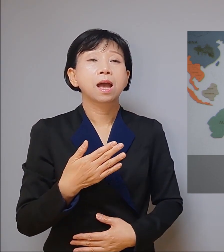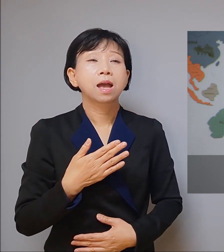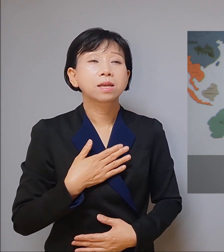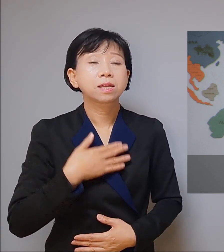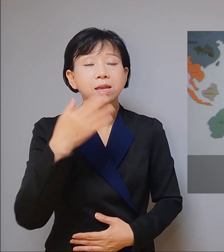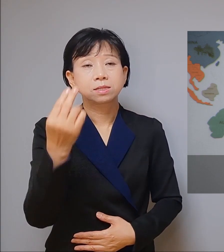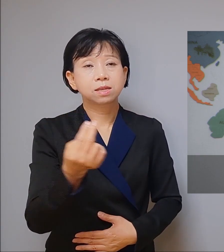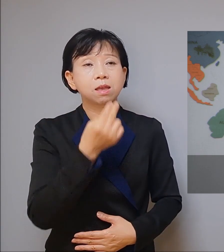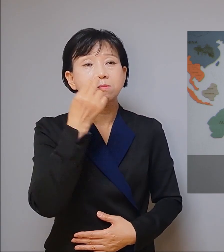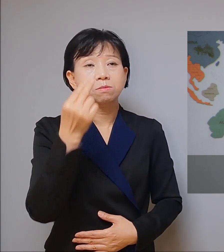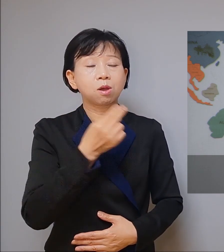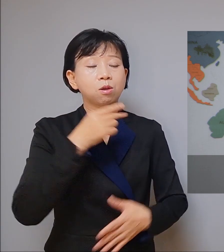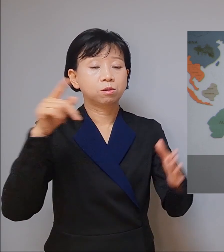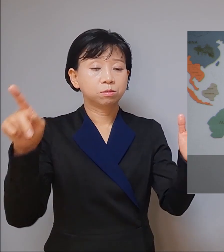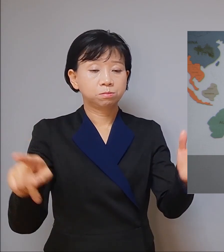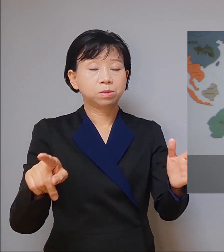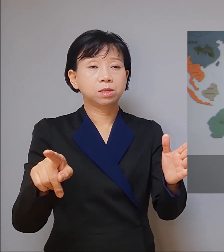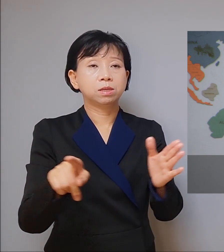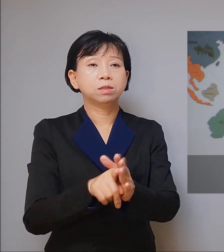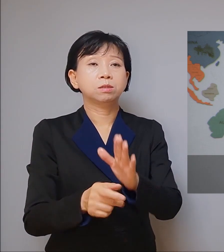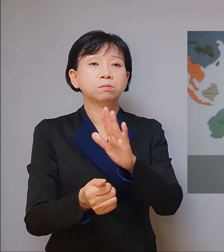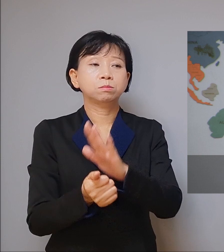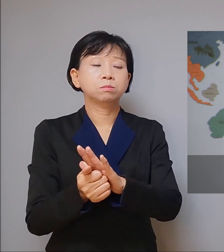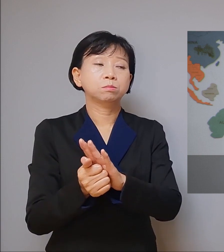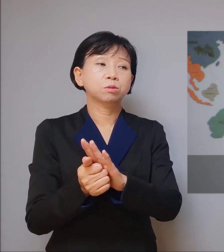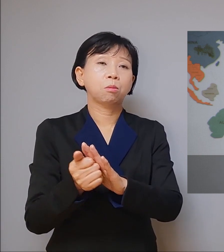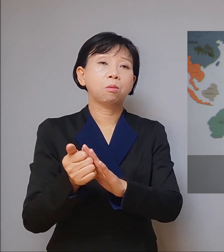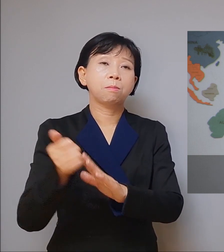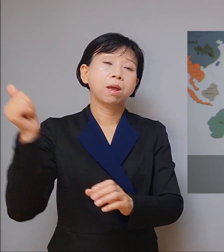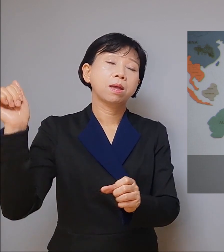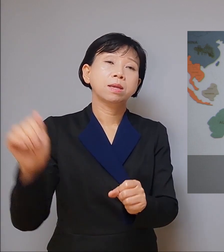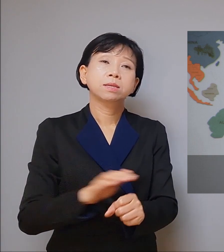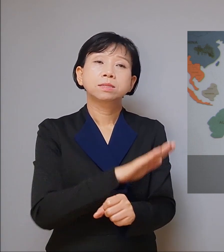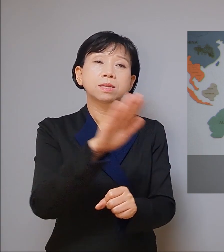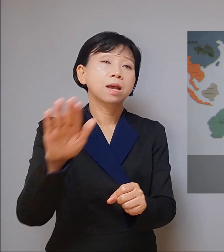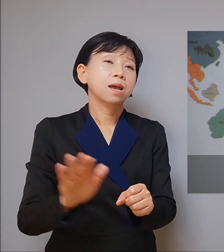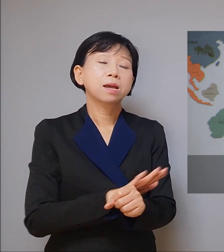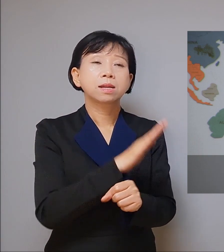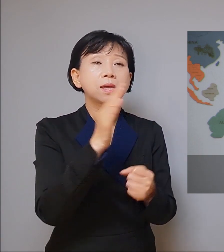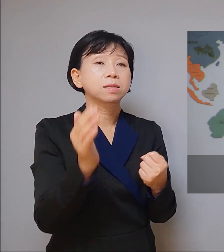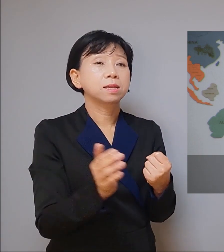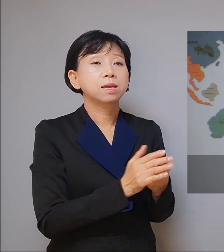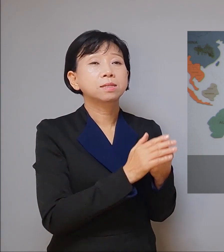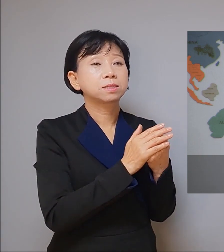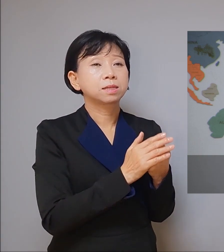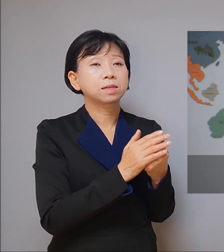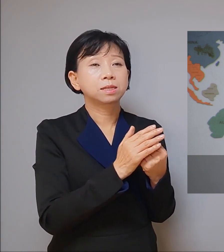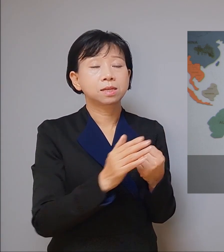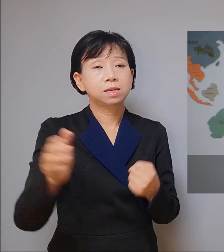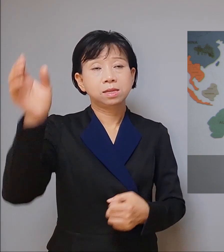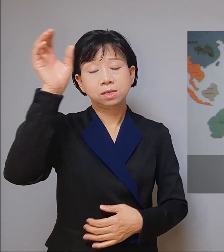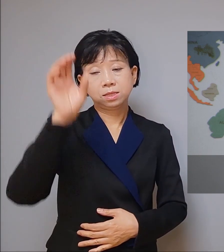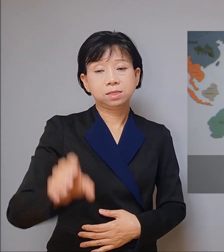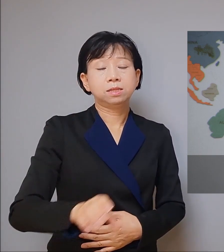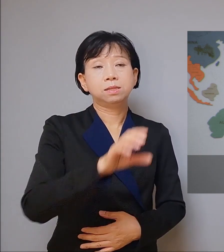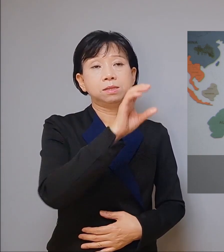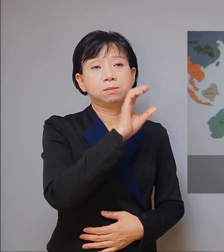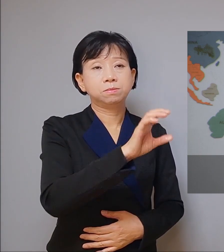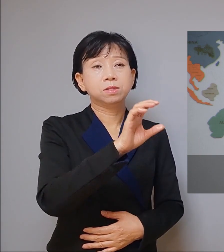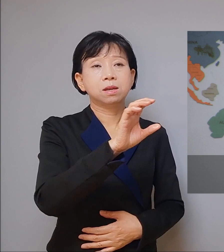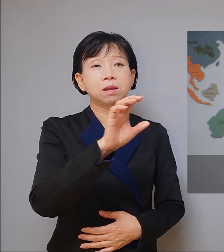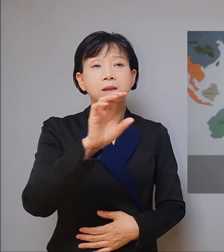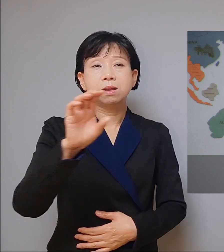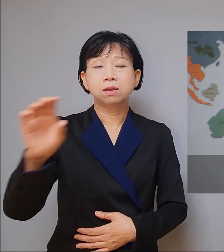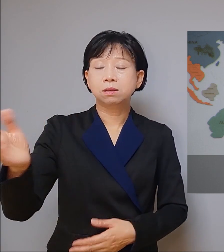예수님은 나의 생명 믿음 소망 사랑 되시니